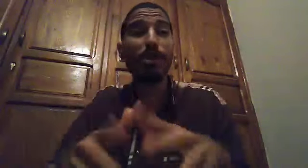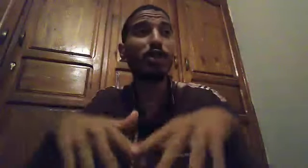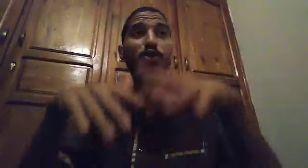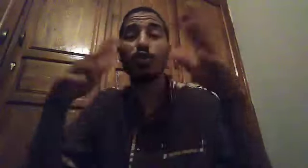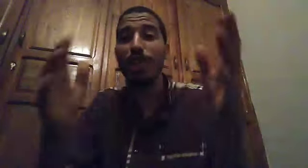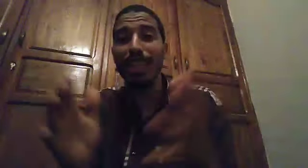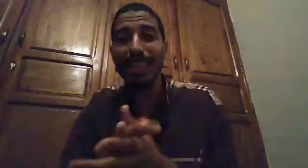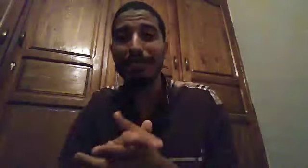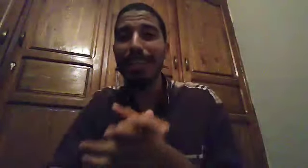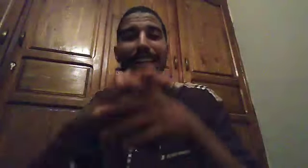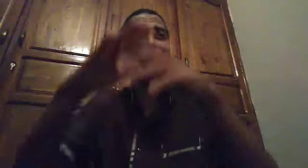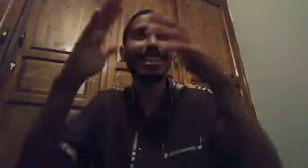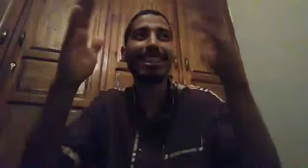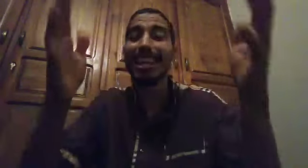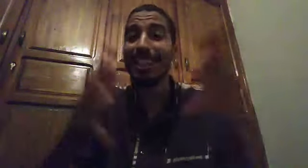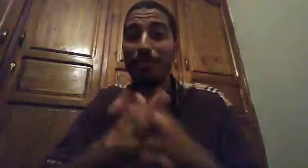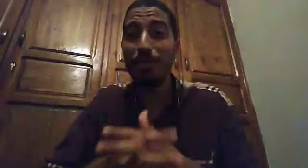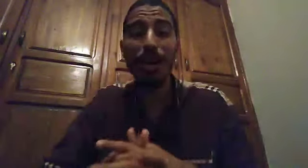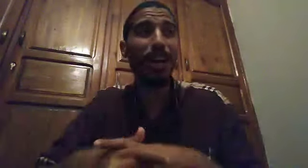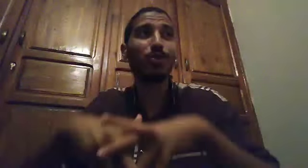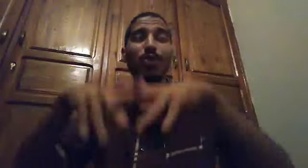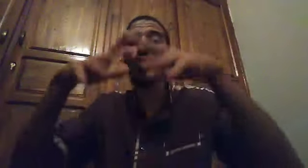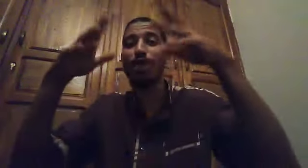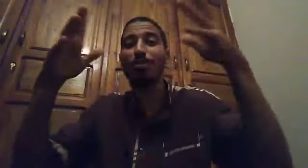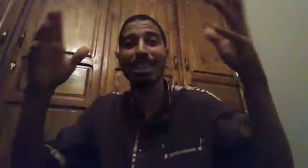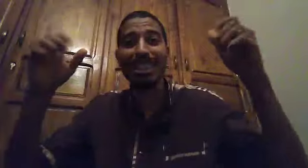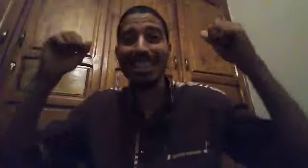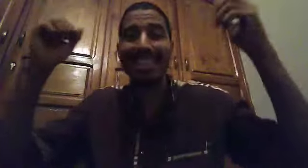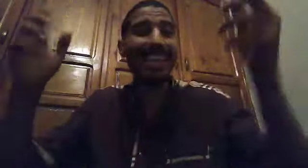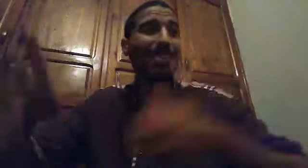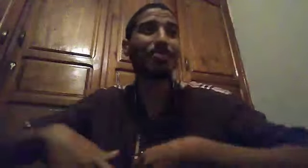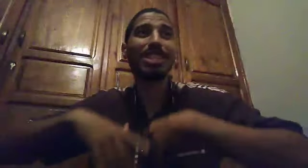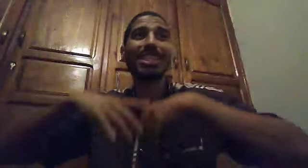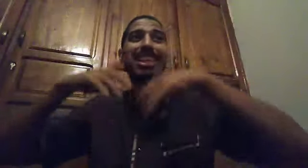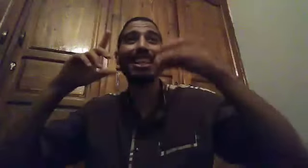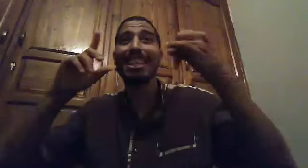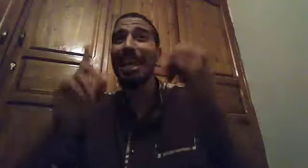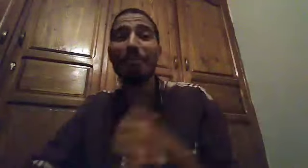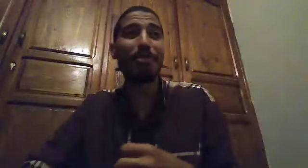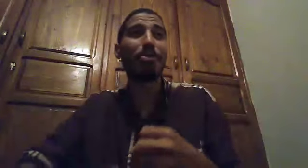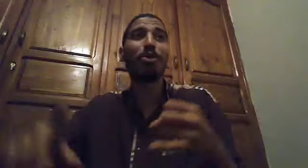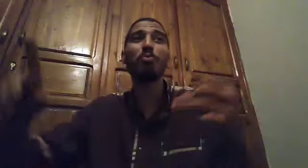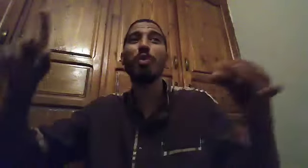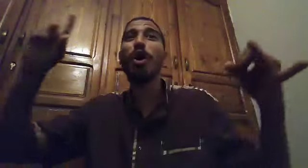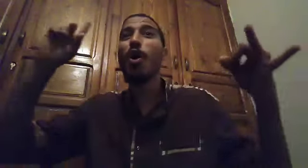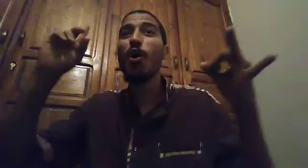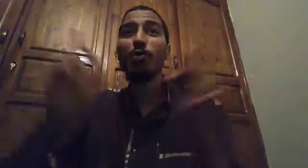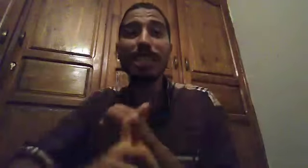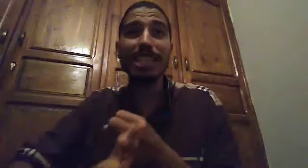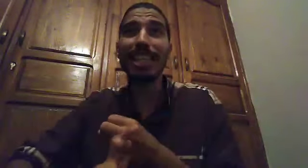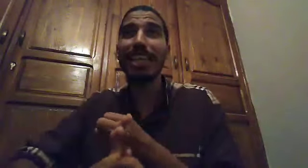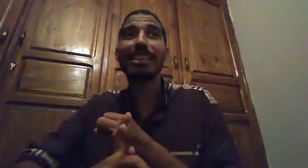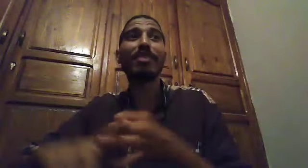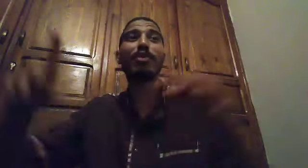الماتش ونهضروا على الاحتفالات اللي تلات المباراة ونهضروا على ميسي هز الكاس وميسي احسن لاعب في الكوبا وميسي هداف